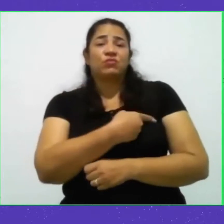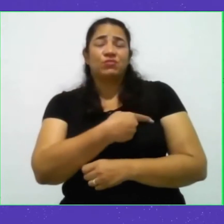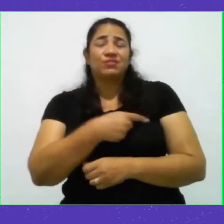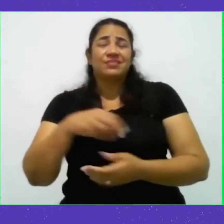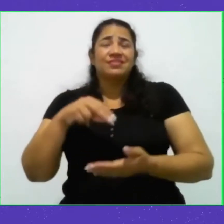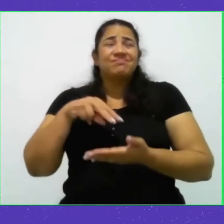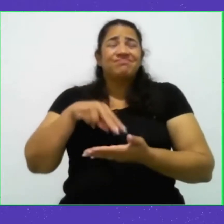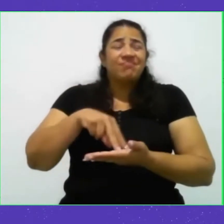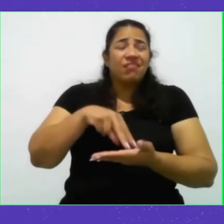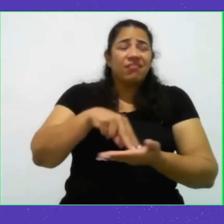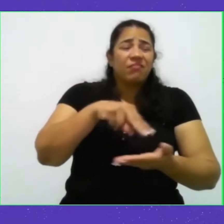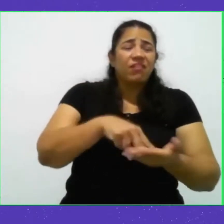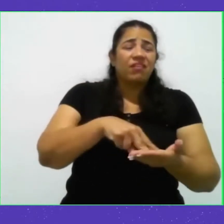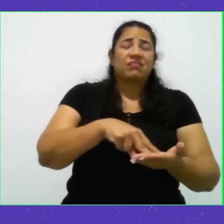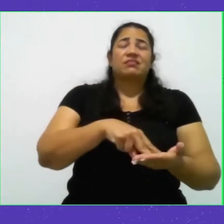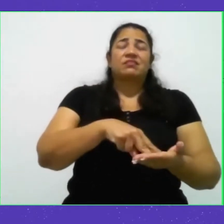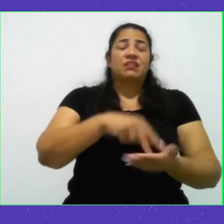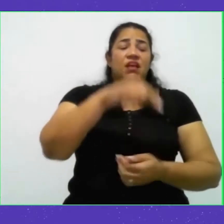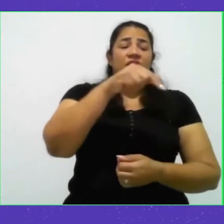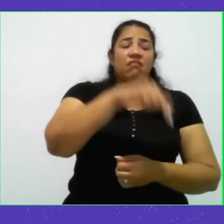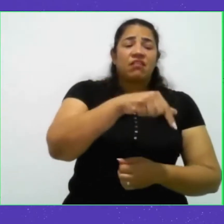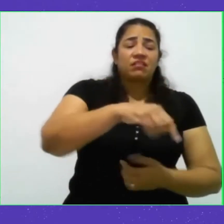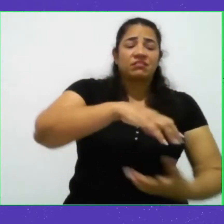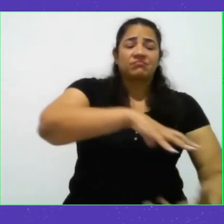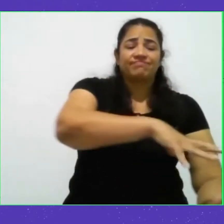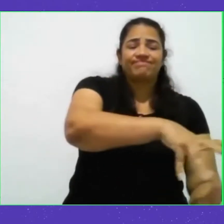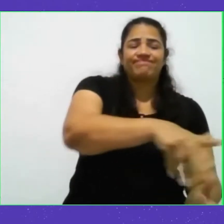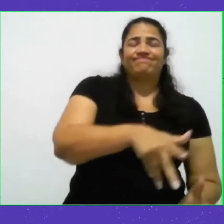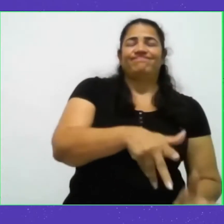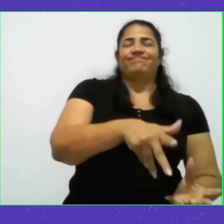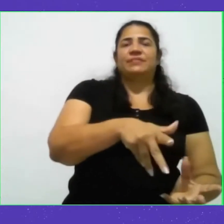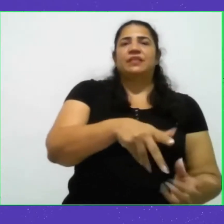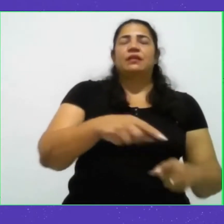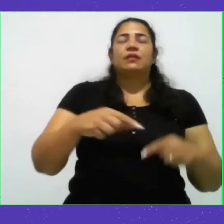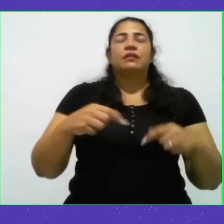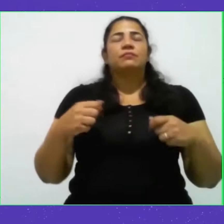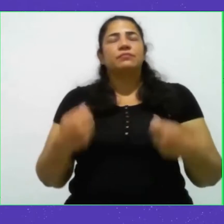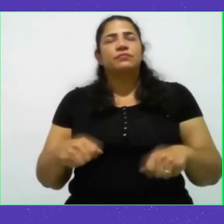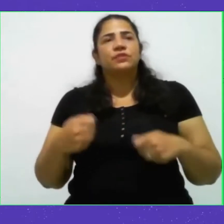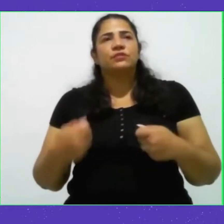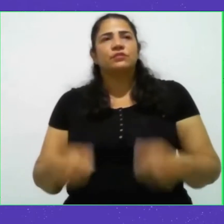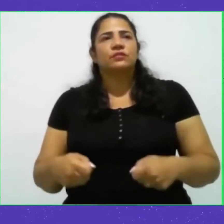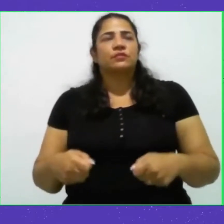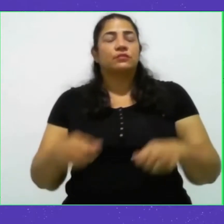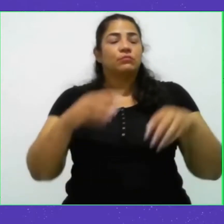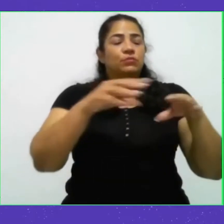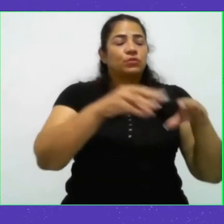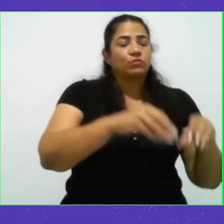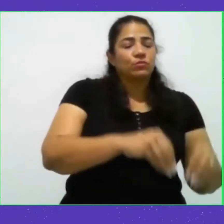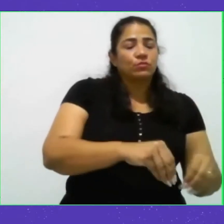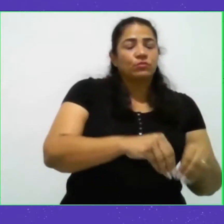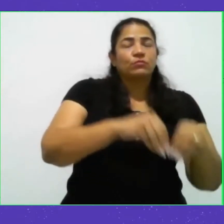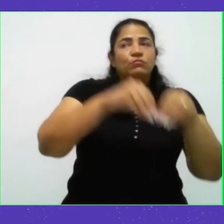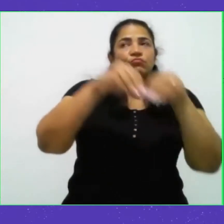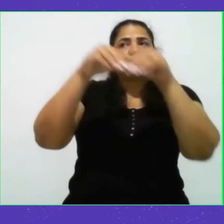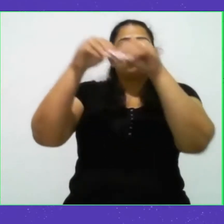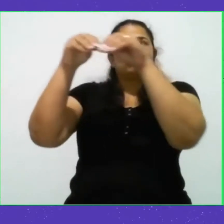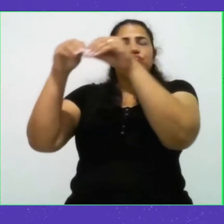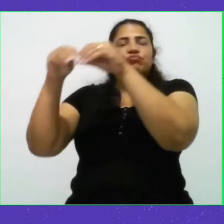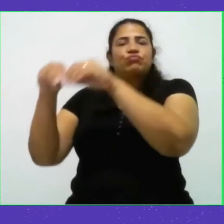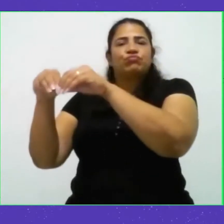multidão. Ele tem que levar a gente para um lugar superior. É isso que Ele está fazendo com você nessa